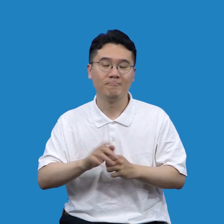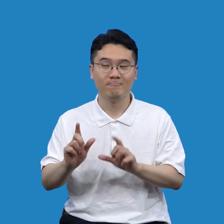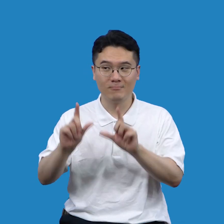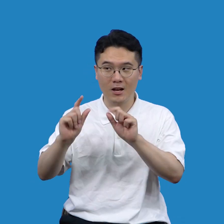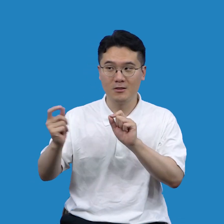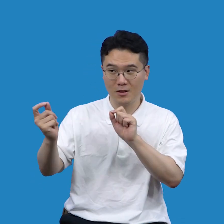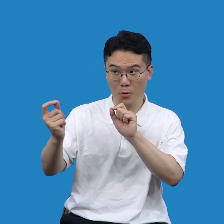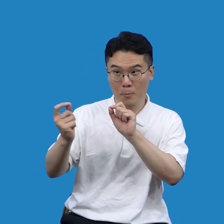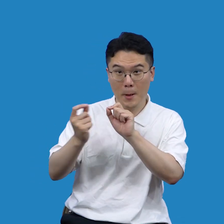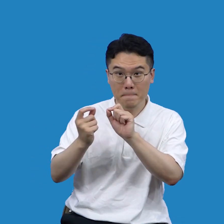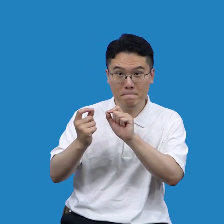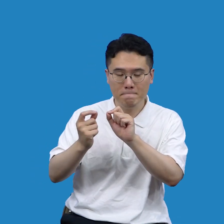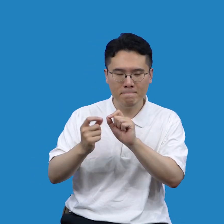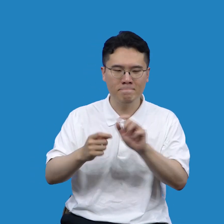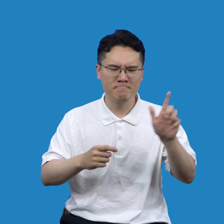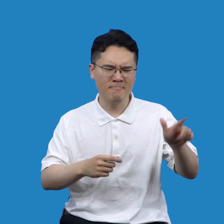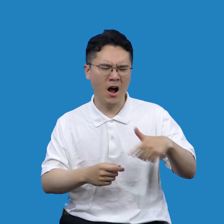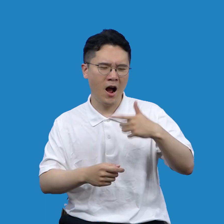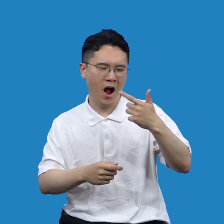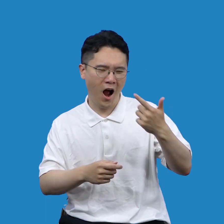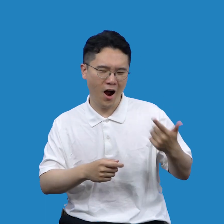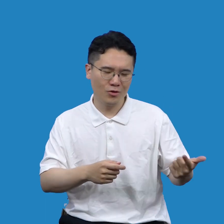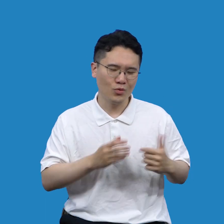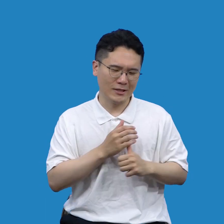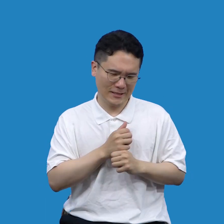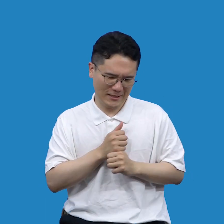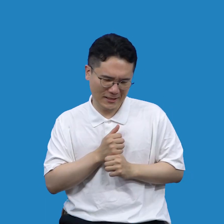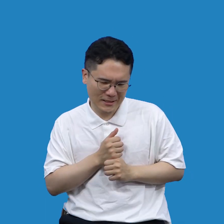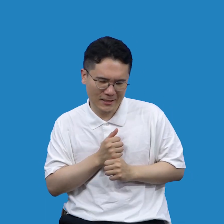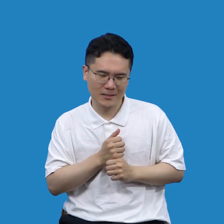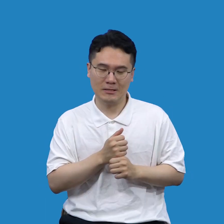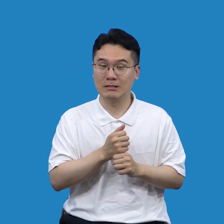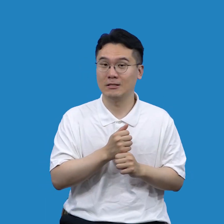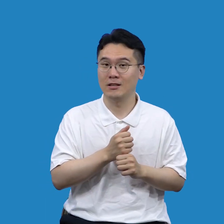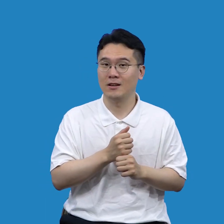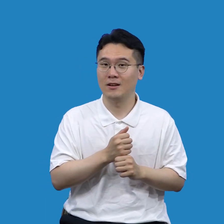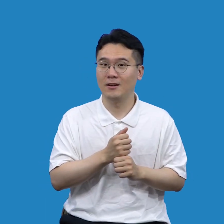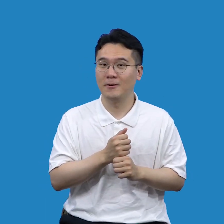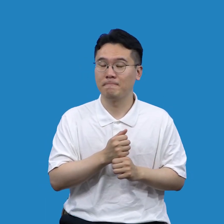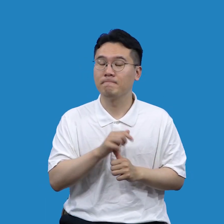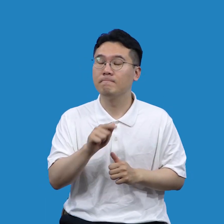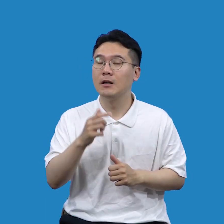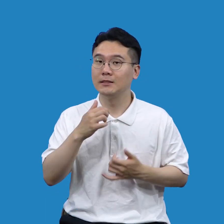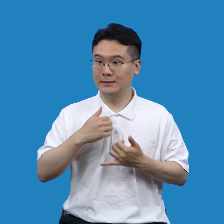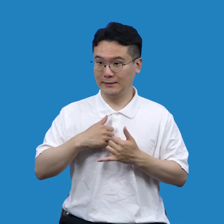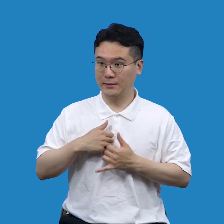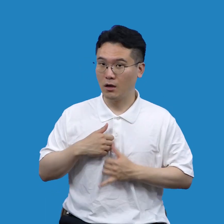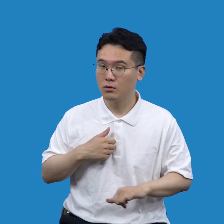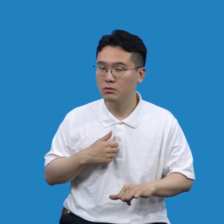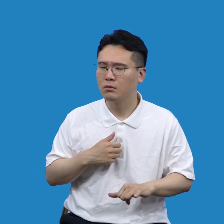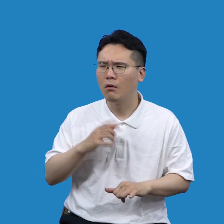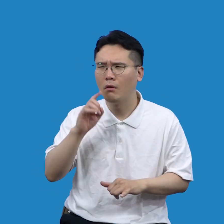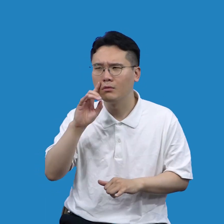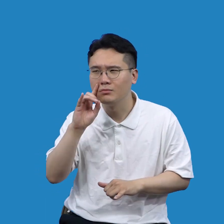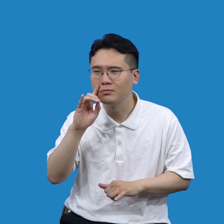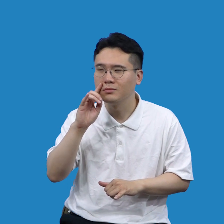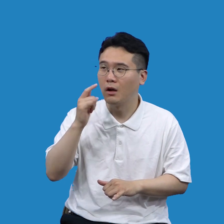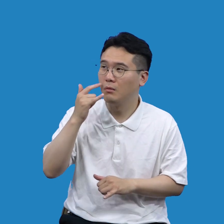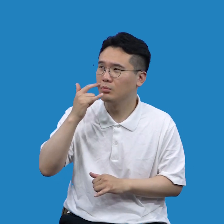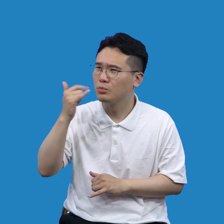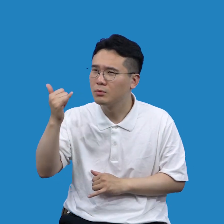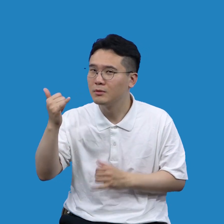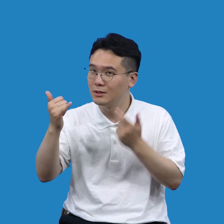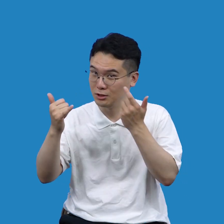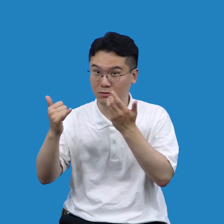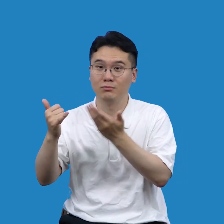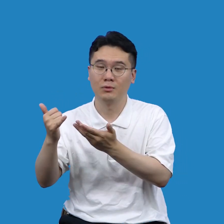하루 종일 지키는 여러 가지 의식이 있어요. 그러면 자녀들이 자연스럽게 이런 질문을 할 것입니다. 아빠, 엄마,